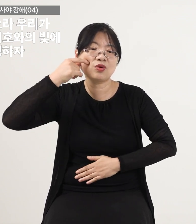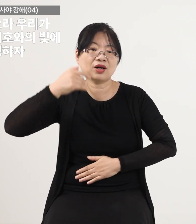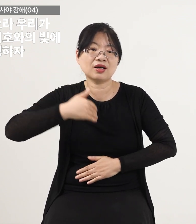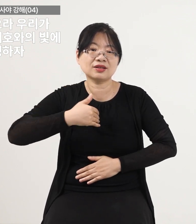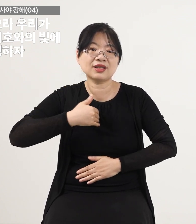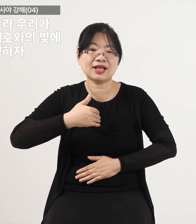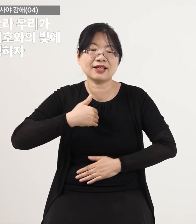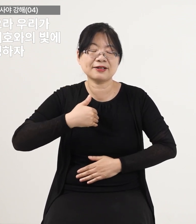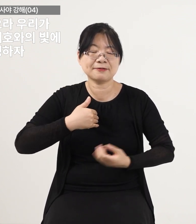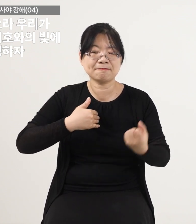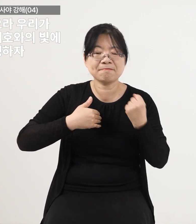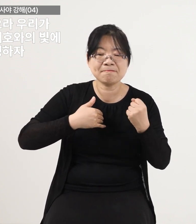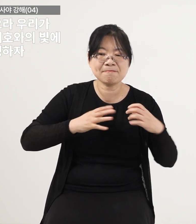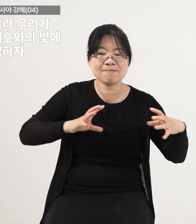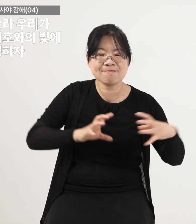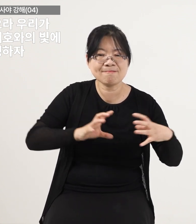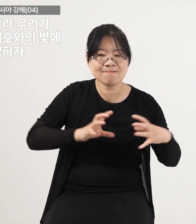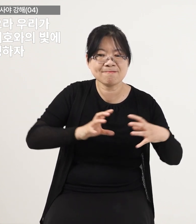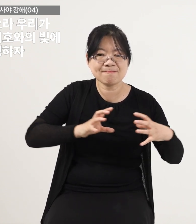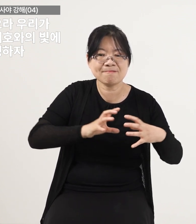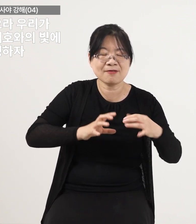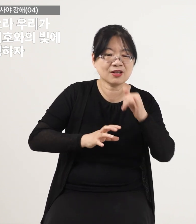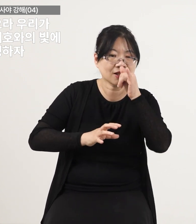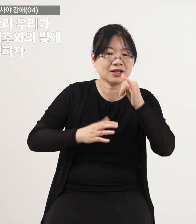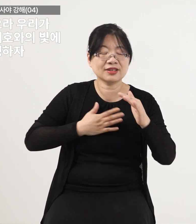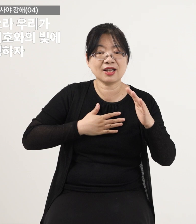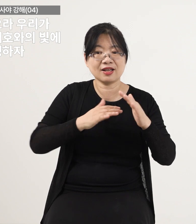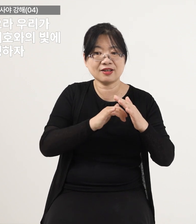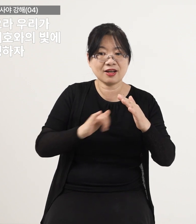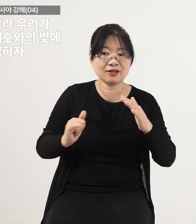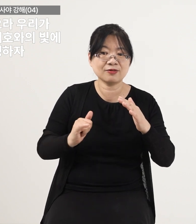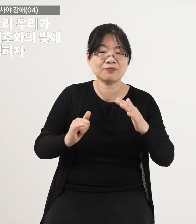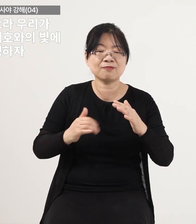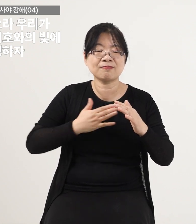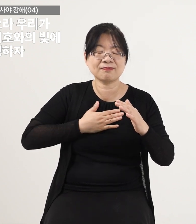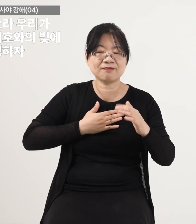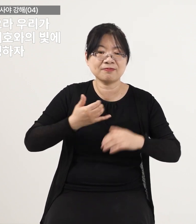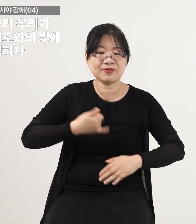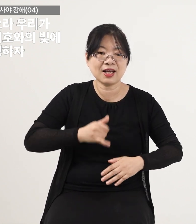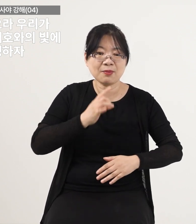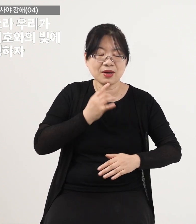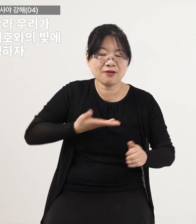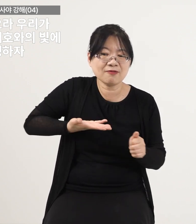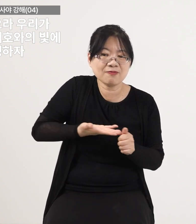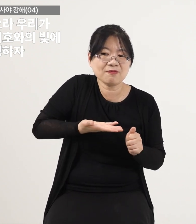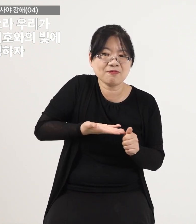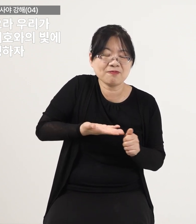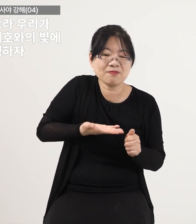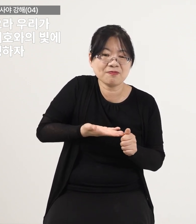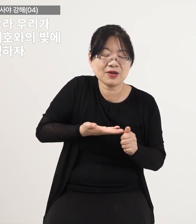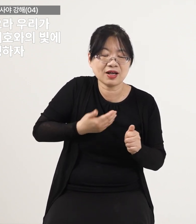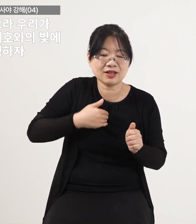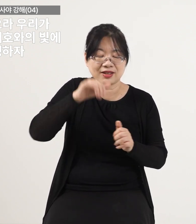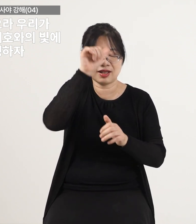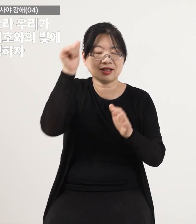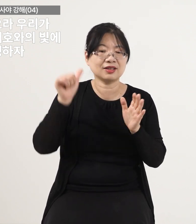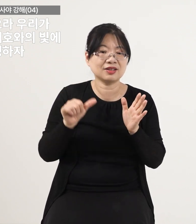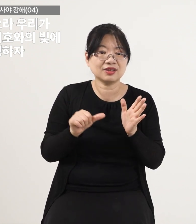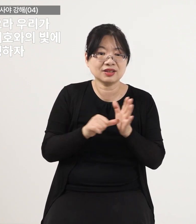많이 확보해서 내 가족, 내 자식들만 먹여 살리는데 내